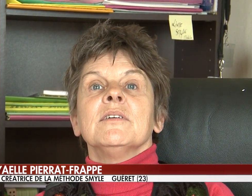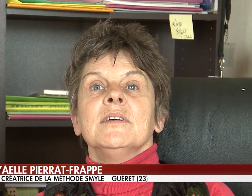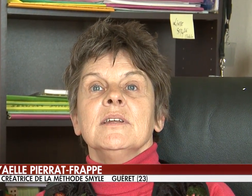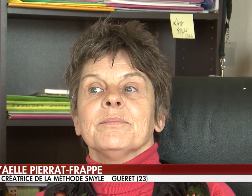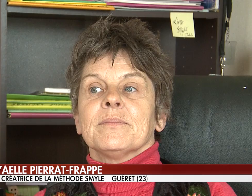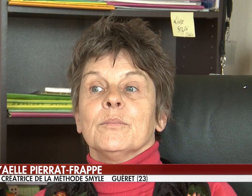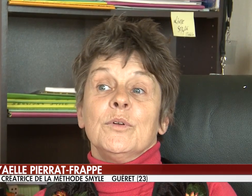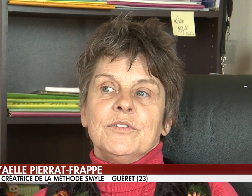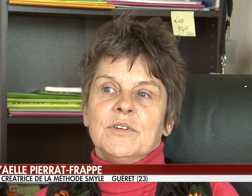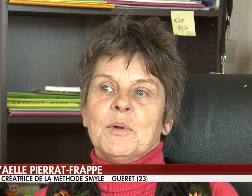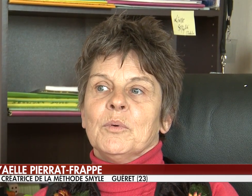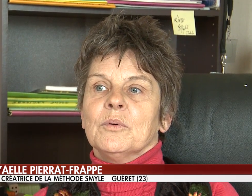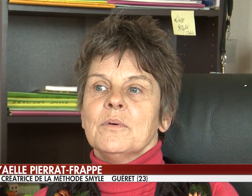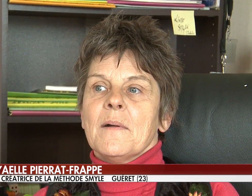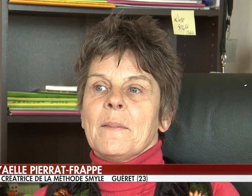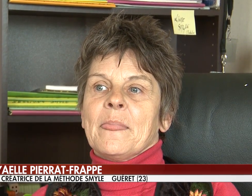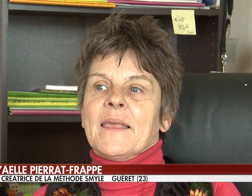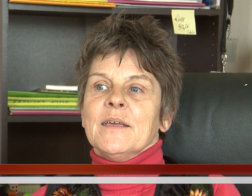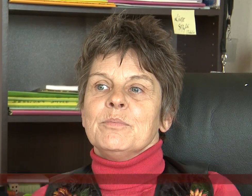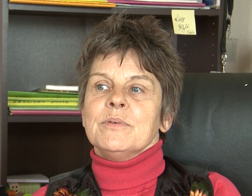signes, politisé même beaucoup, et puis